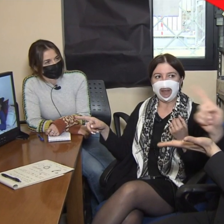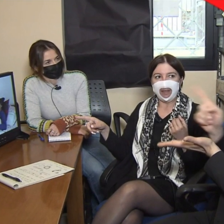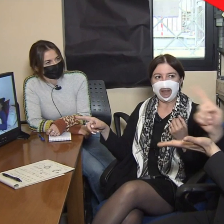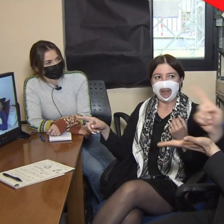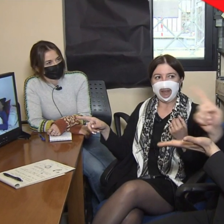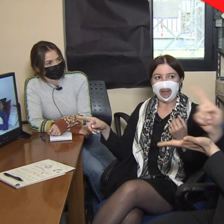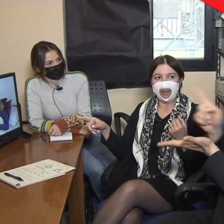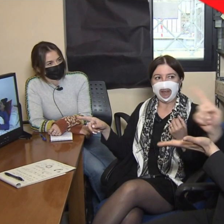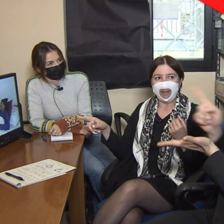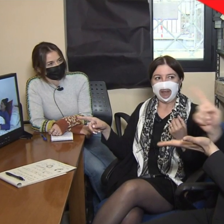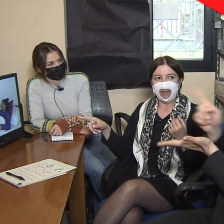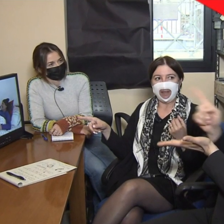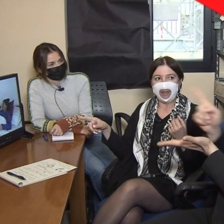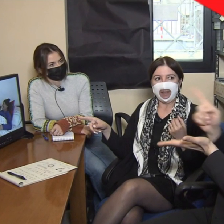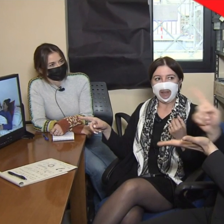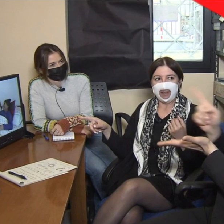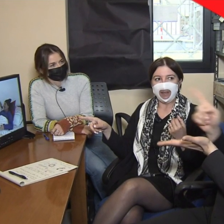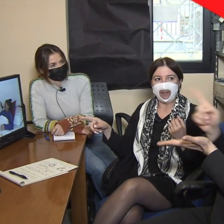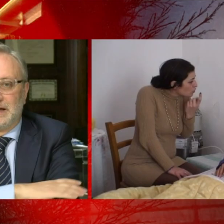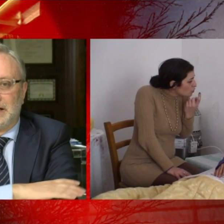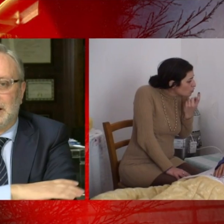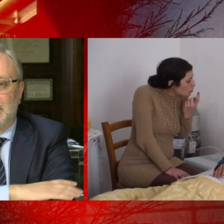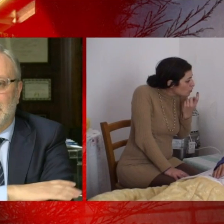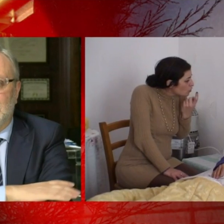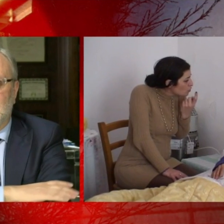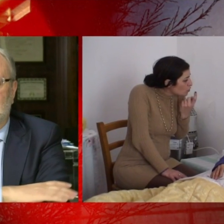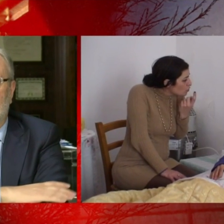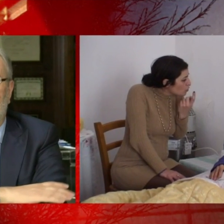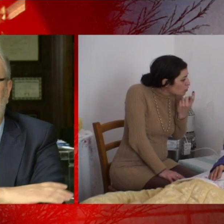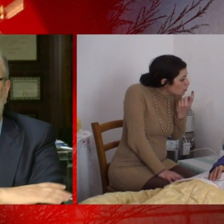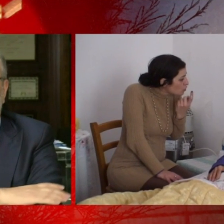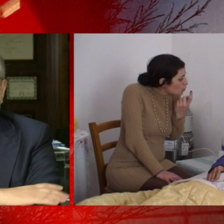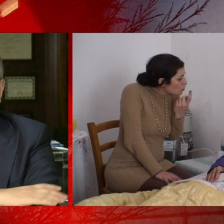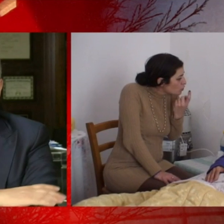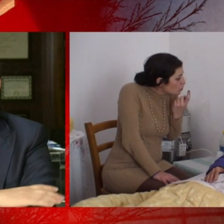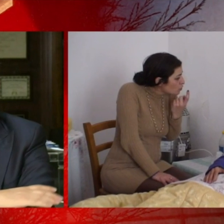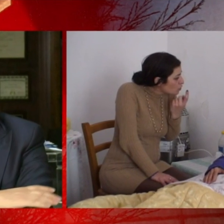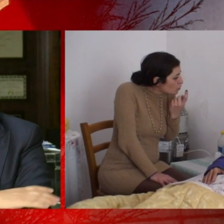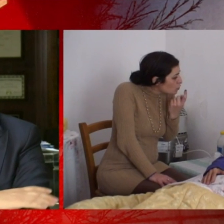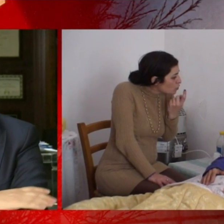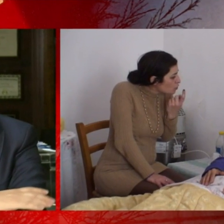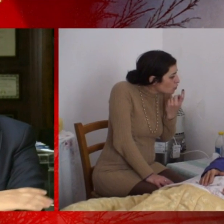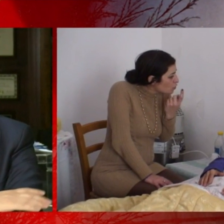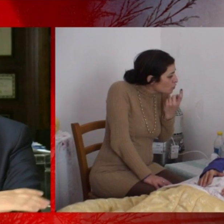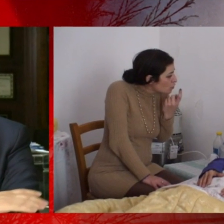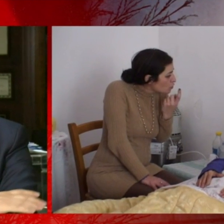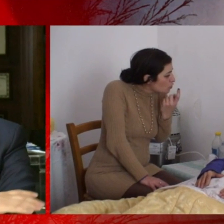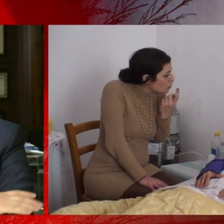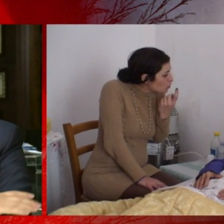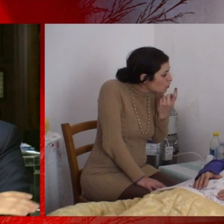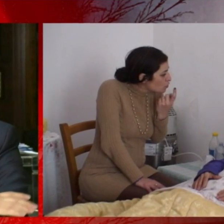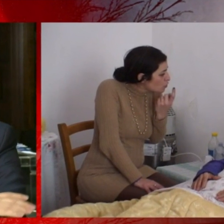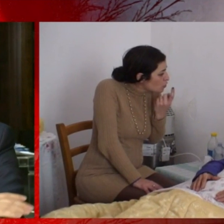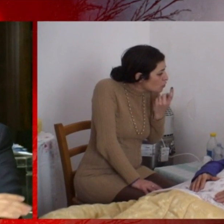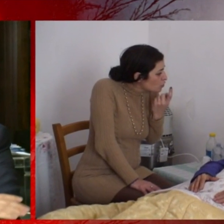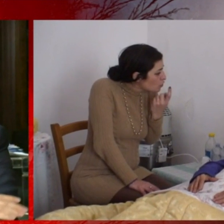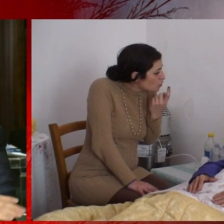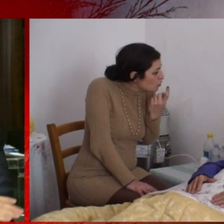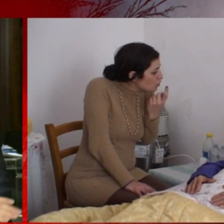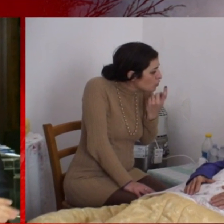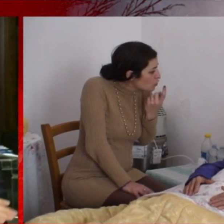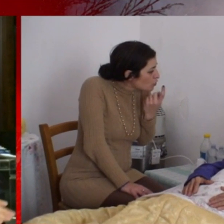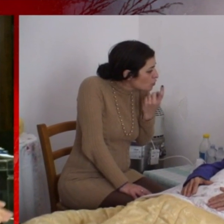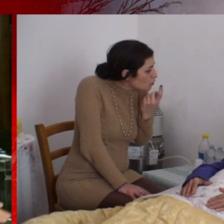piccola sotto una coperta. E poi sono andati via con lei. La bambina piangeva forte e le veniva dato da mangiare.